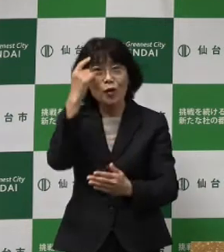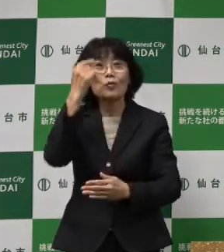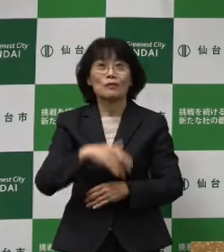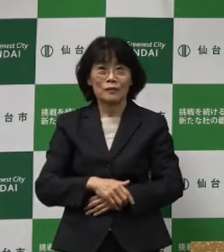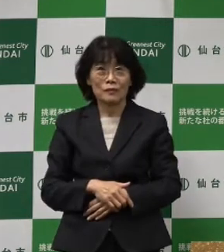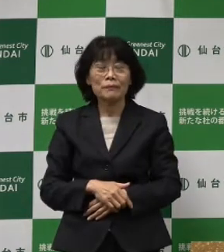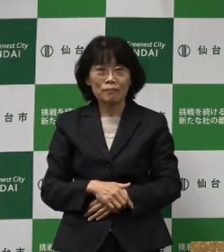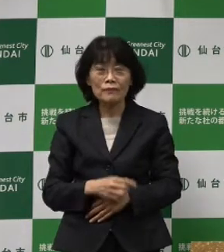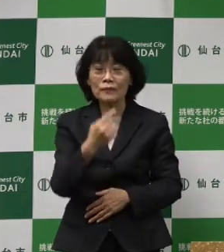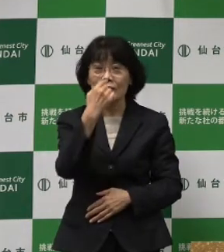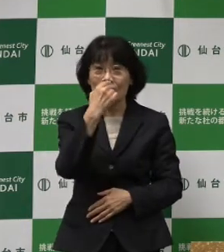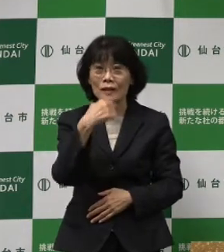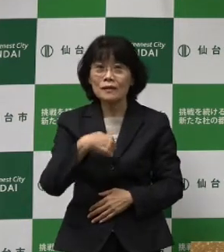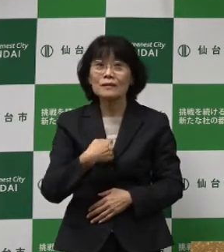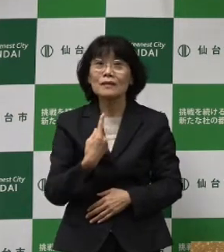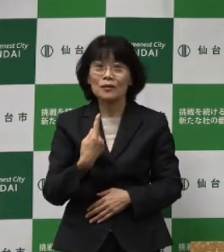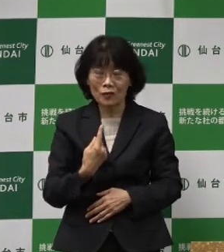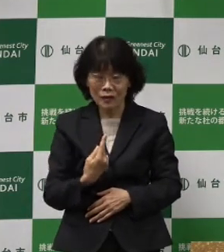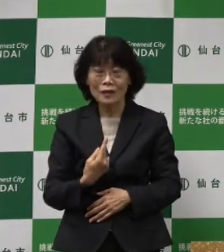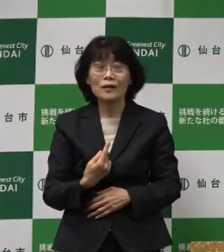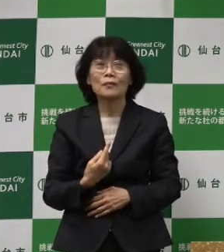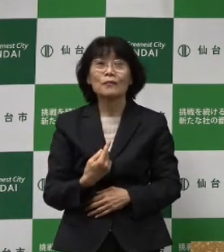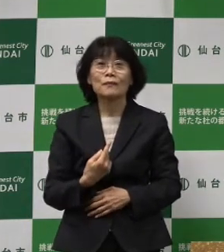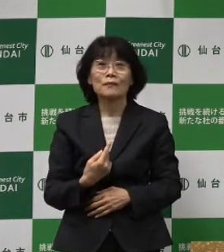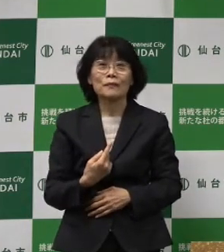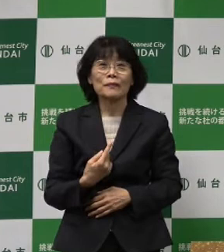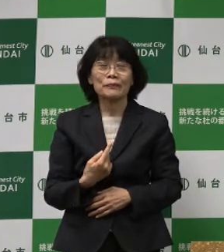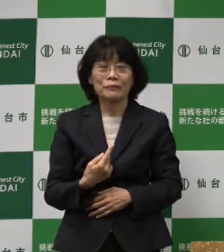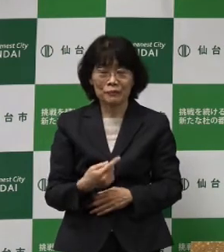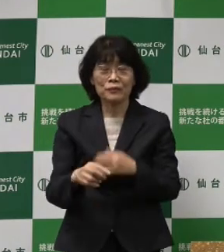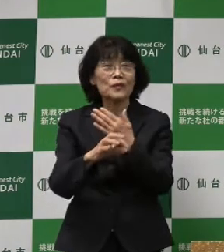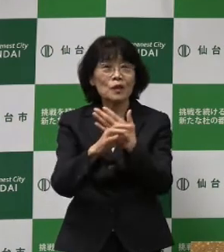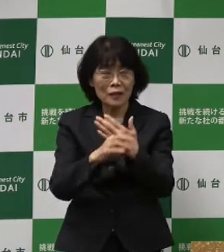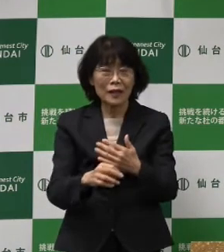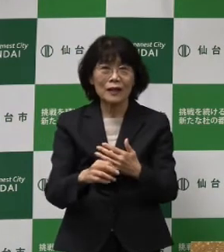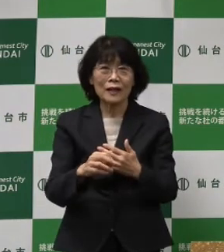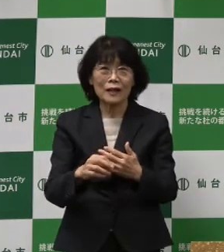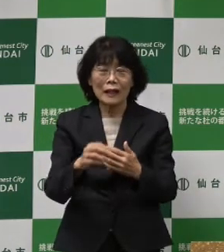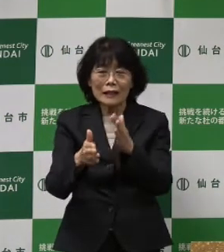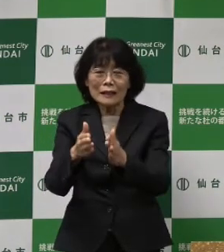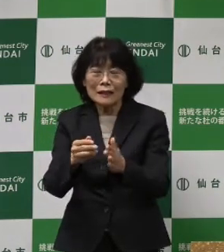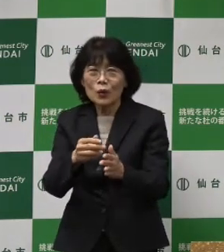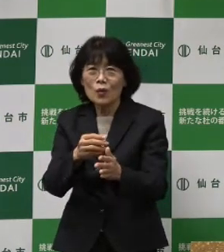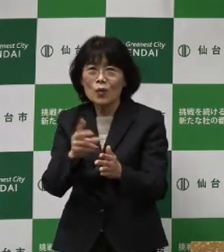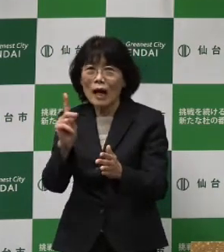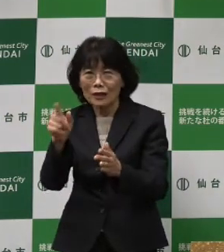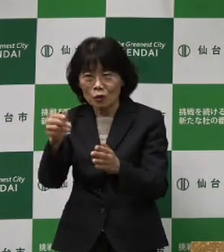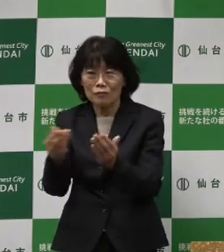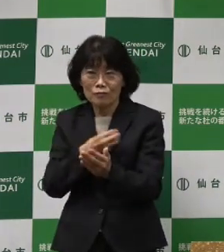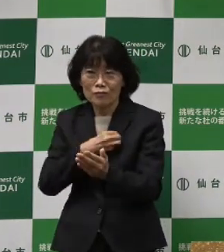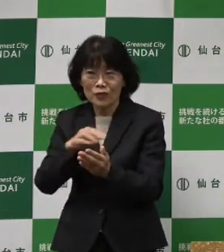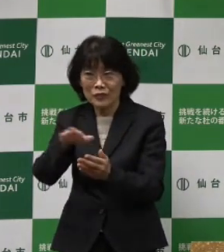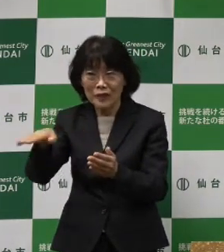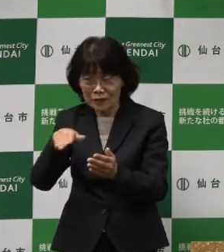は具体的にですね、例えば秘書課の職員みんなと一緒に忘年会をしましょうか